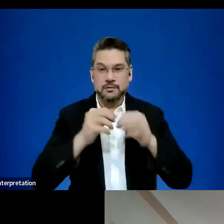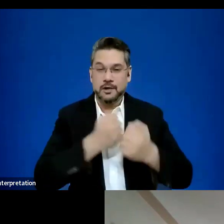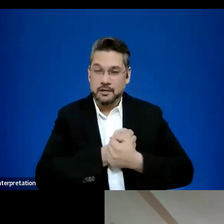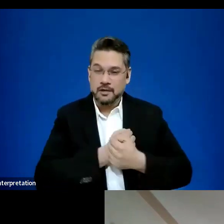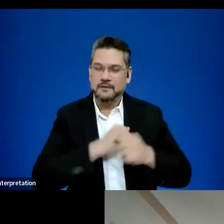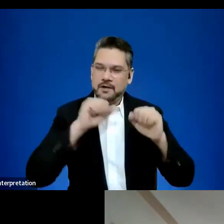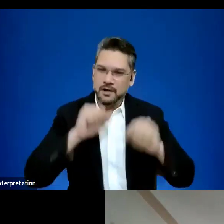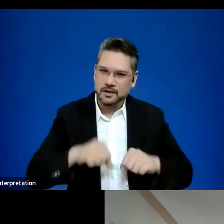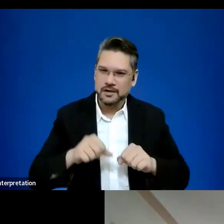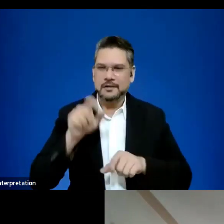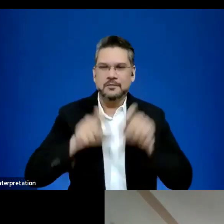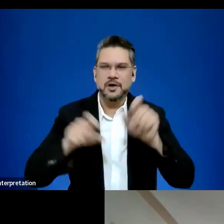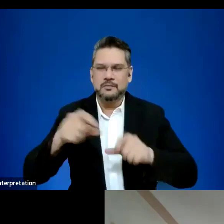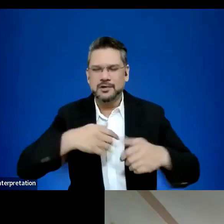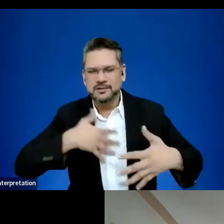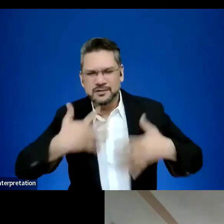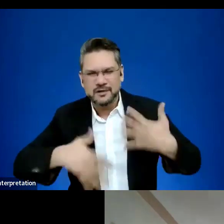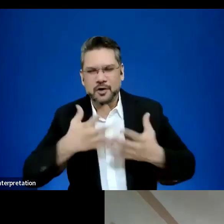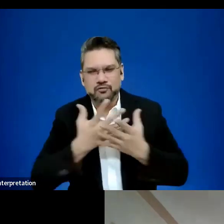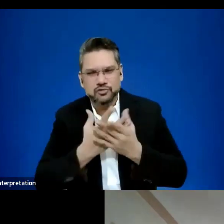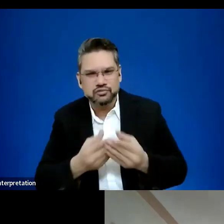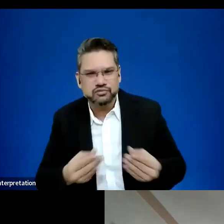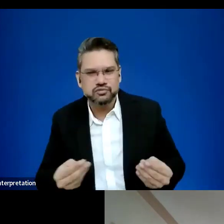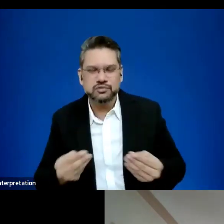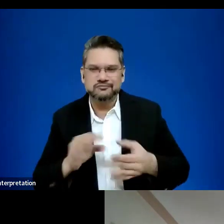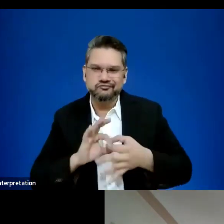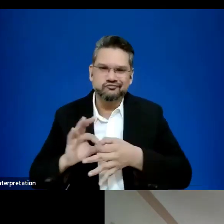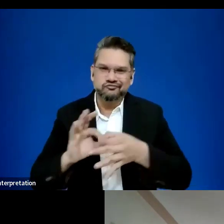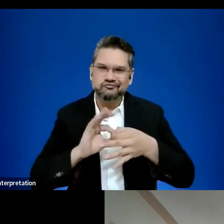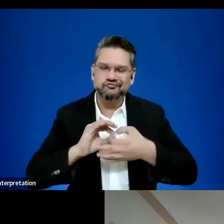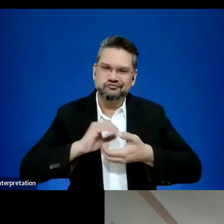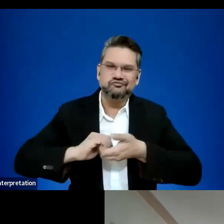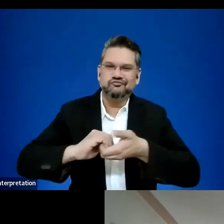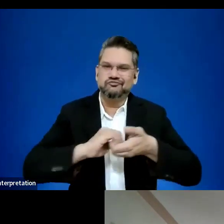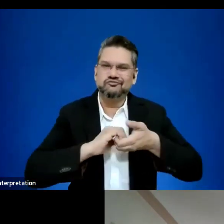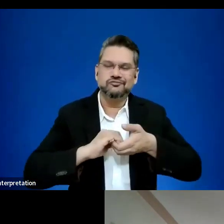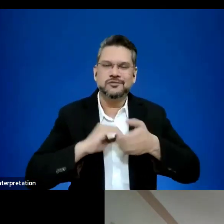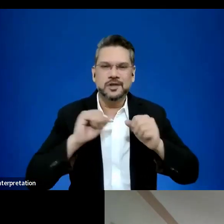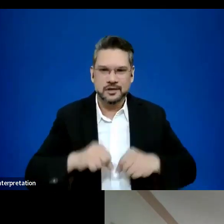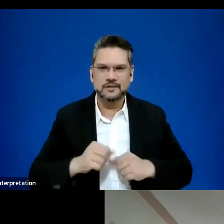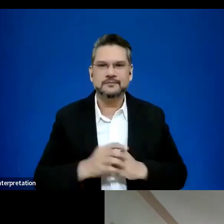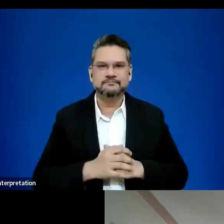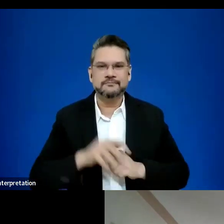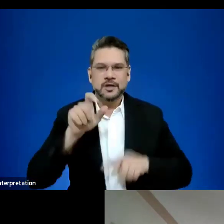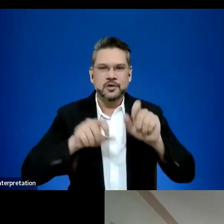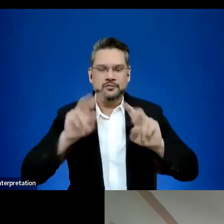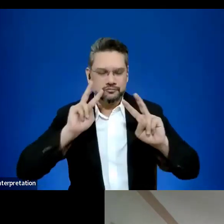希望呢，她的爱呢，能够与我们一起活在一起，